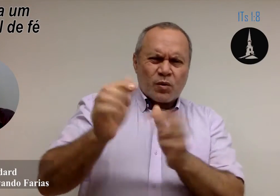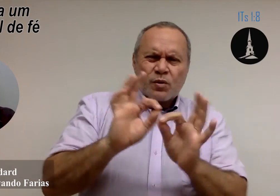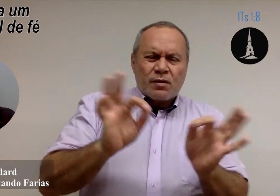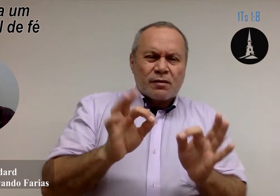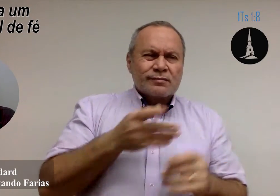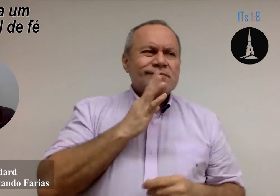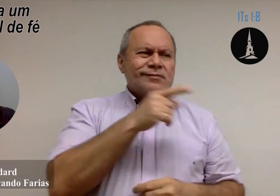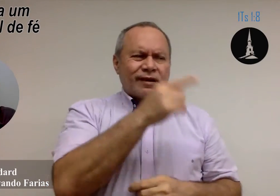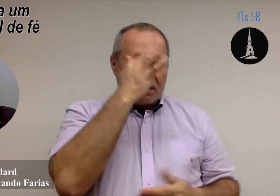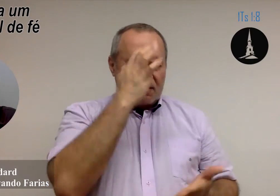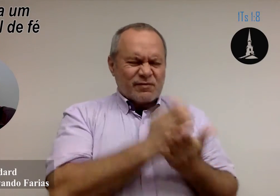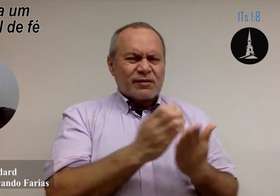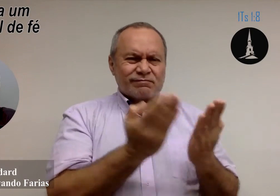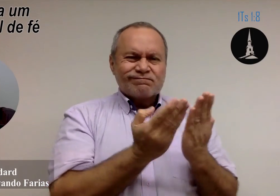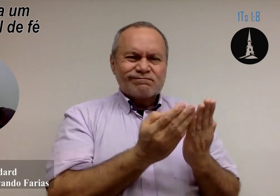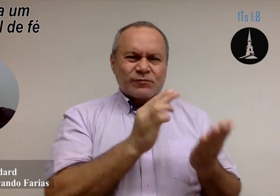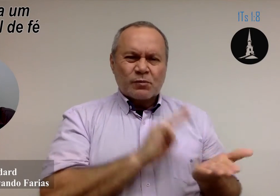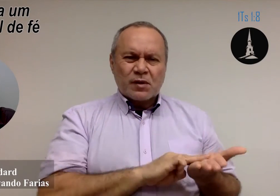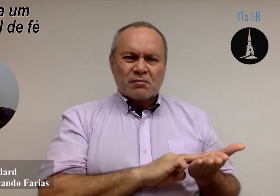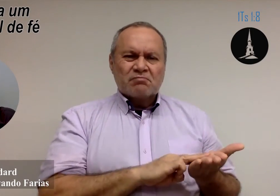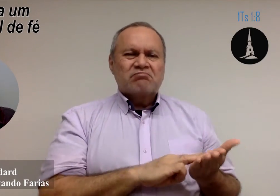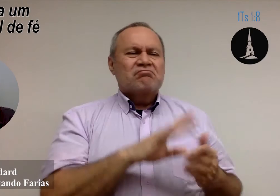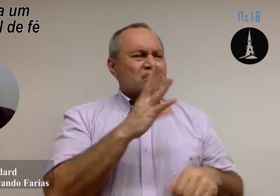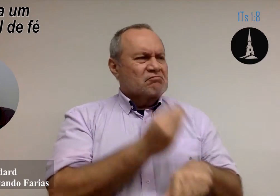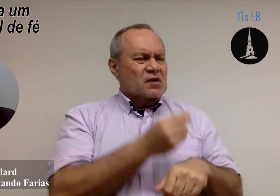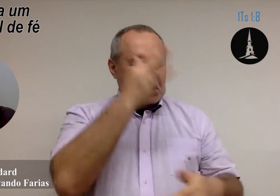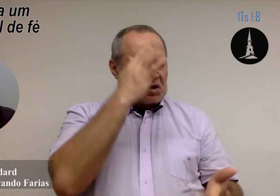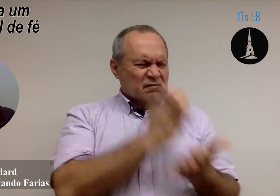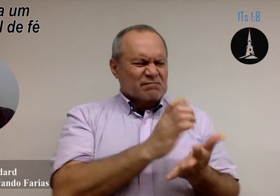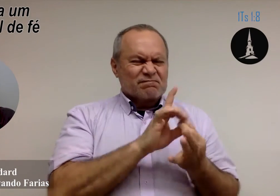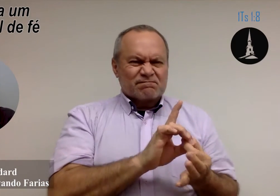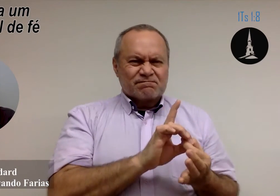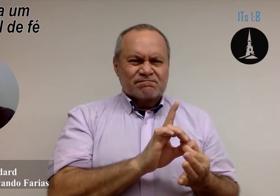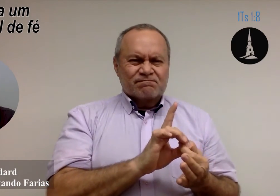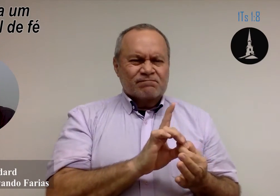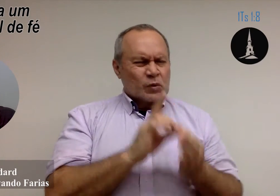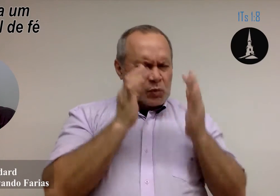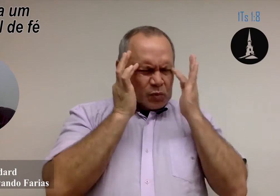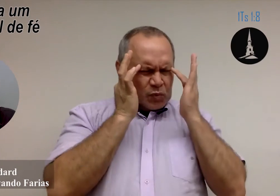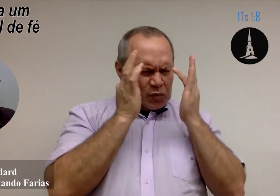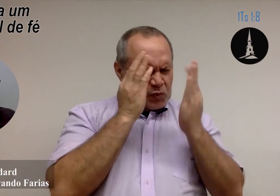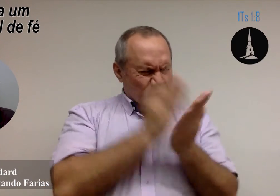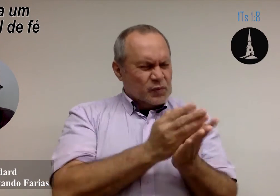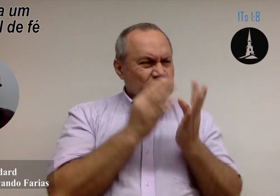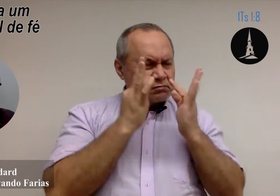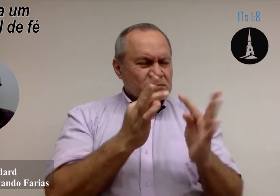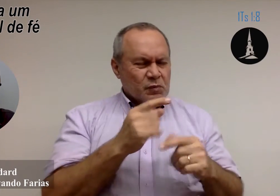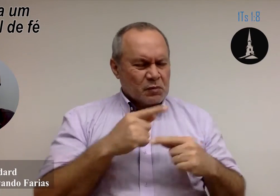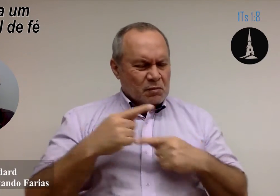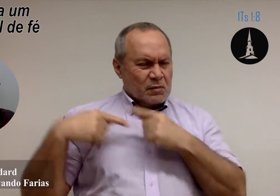era conhecida por causa da sua fé. Ela se tornou um referencial de fé para a sua